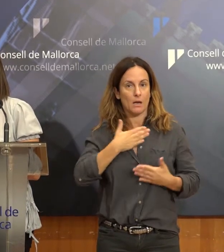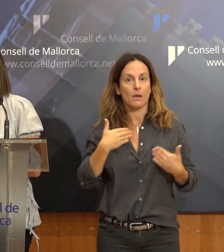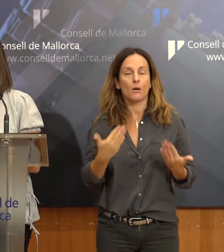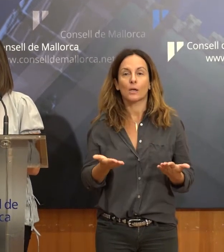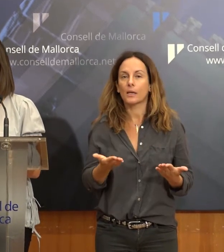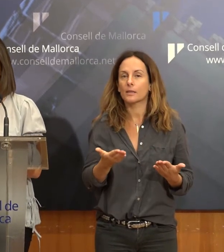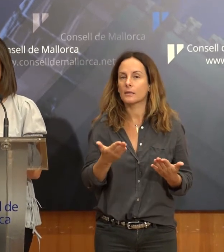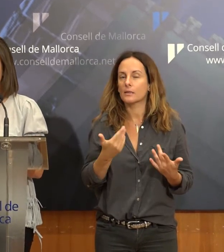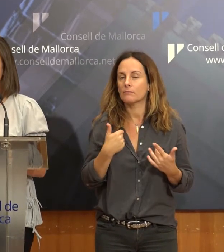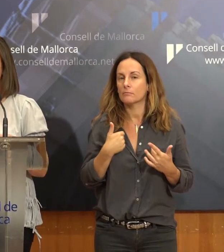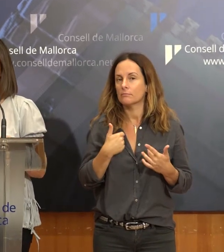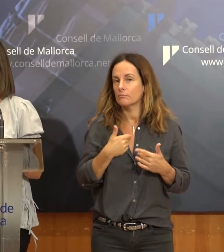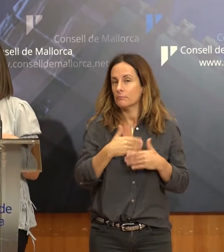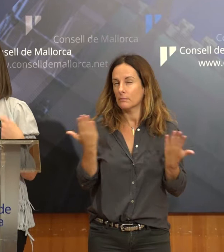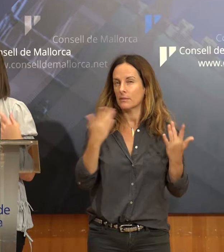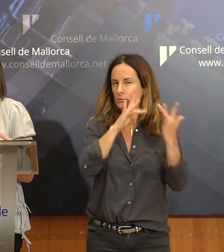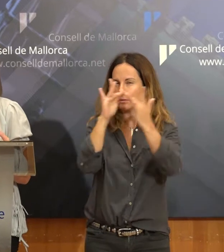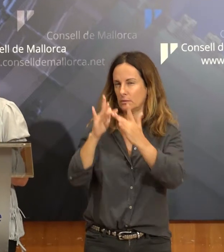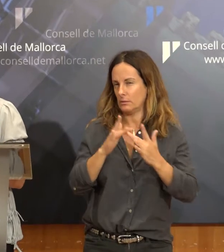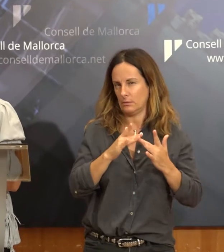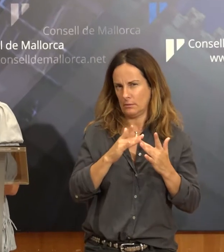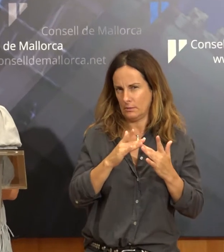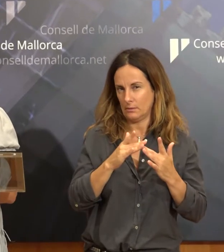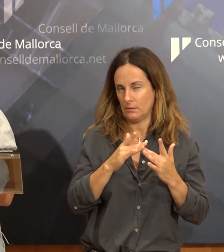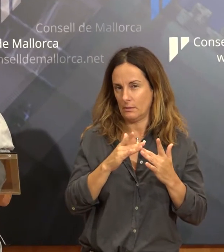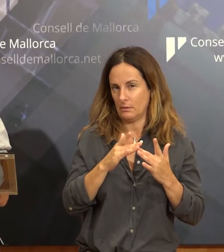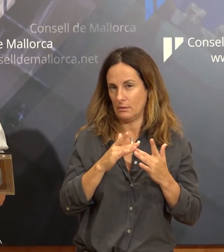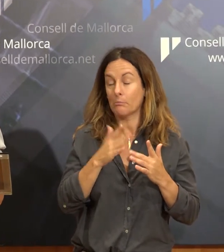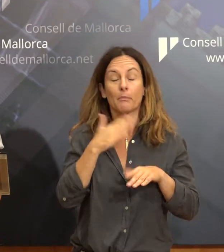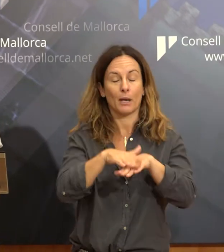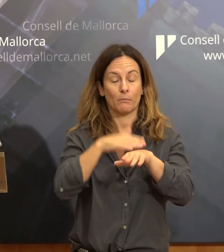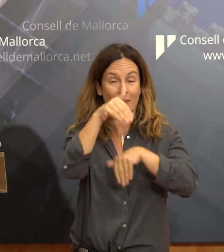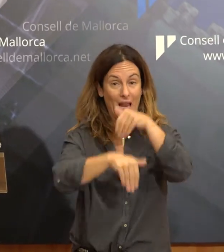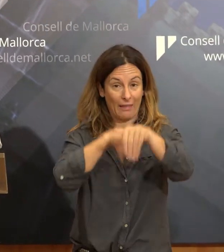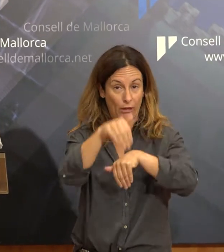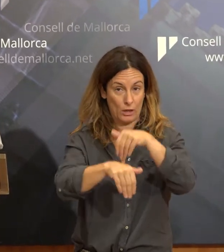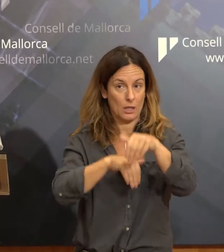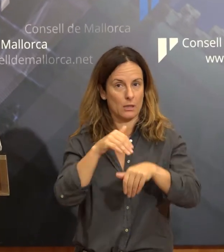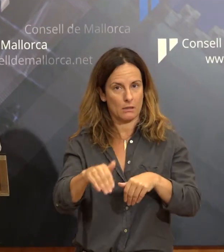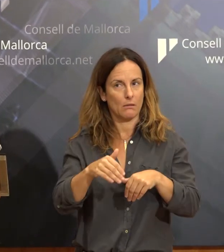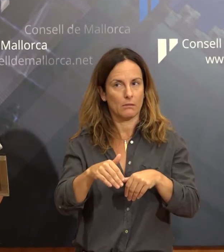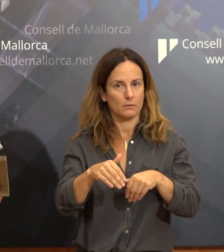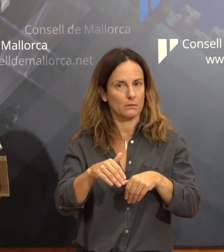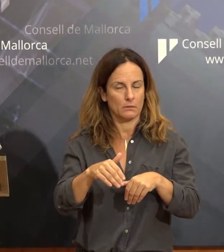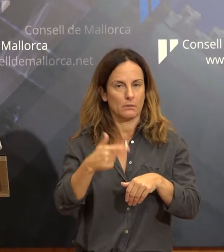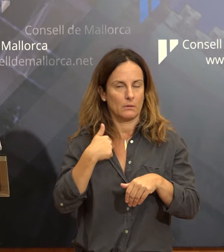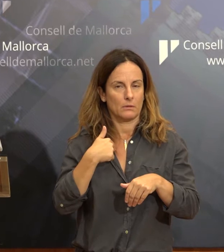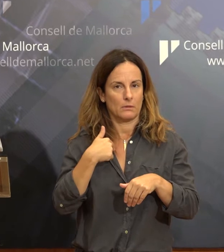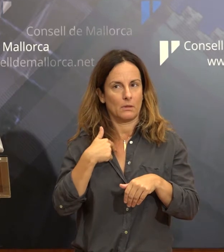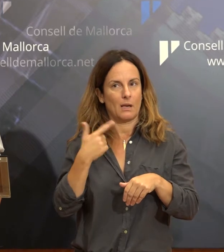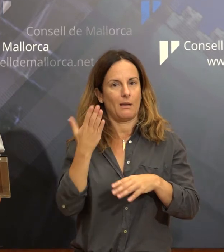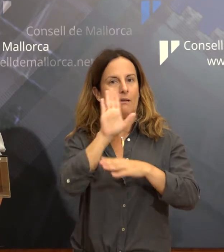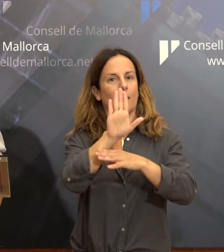millor enquesta que podem fer, i el Partit Socialista va anar a les eleccions dient que faria aquest desdoblament i que seria un desdoblament